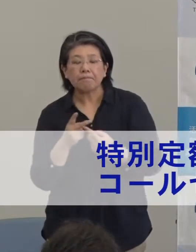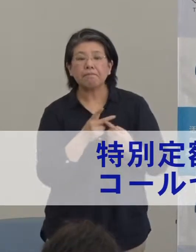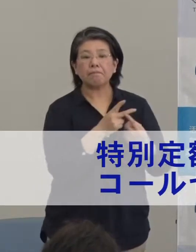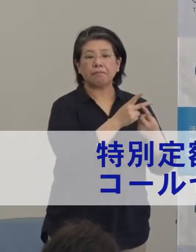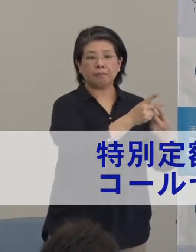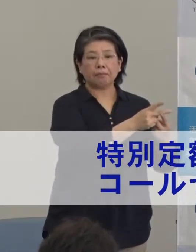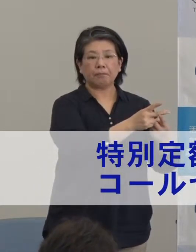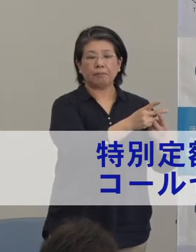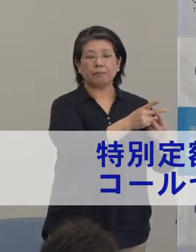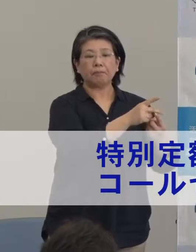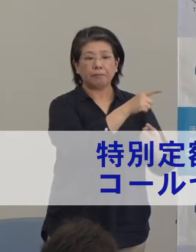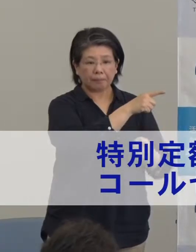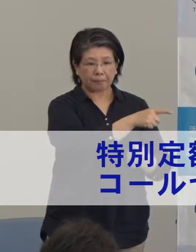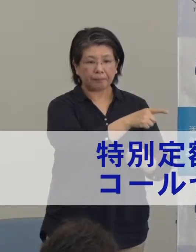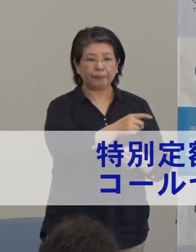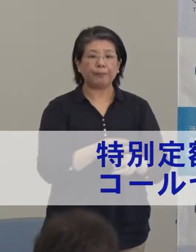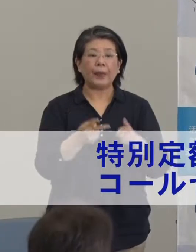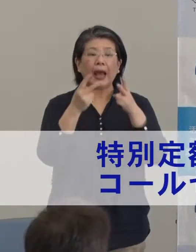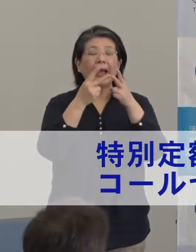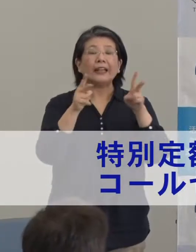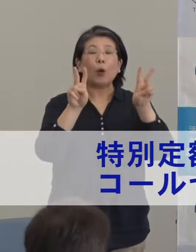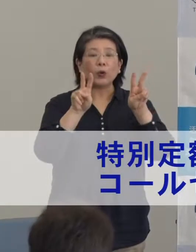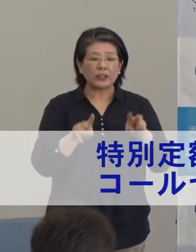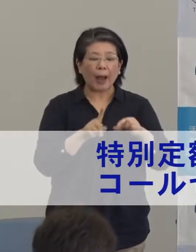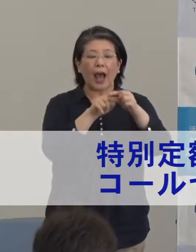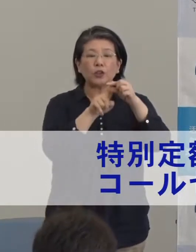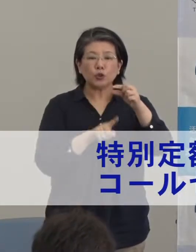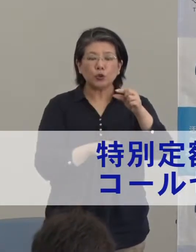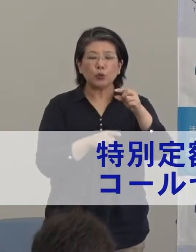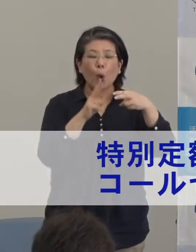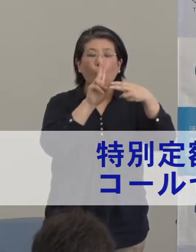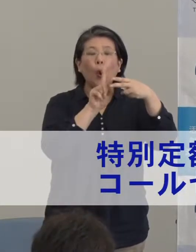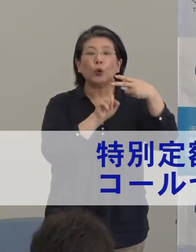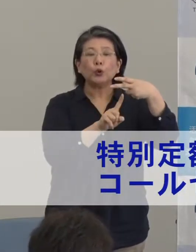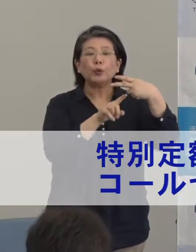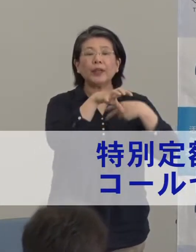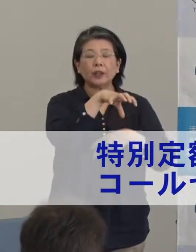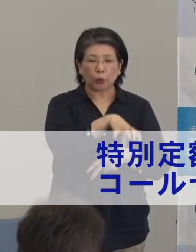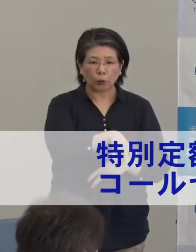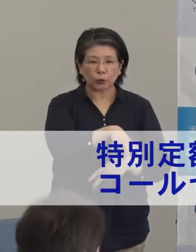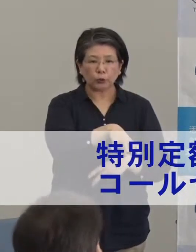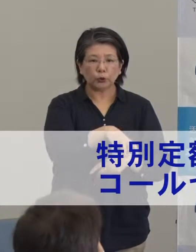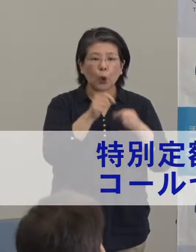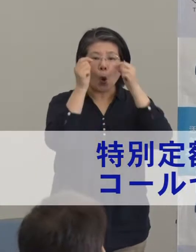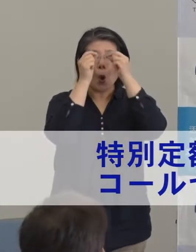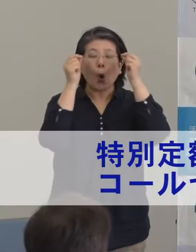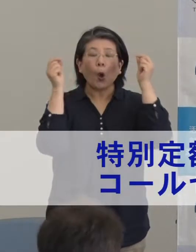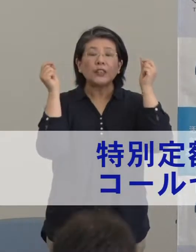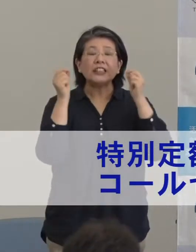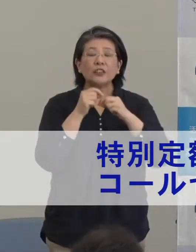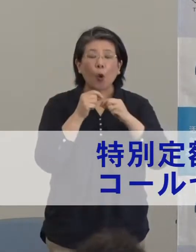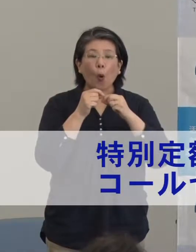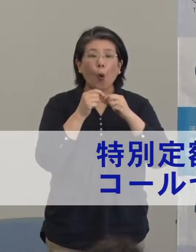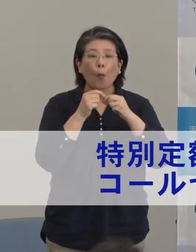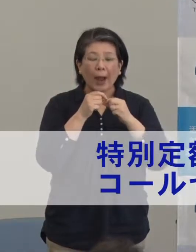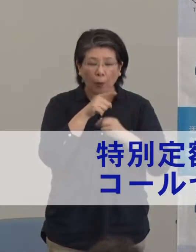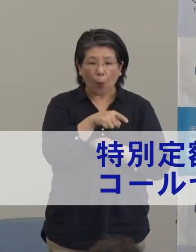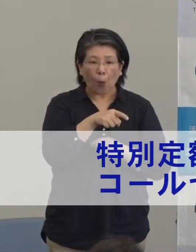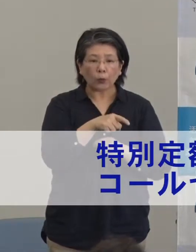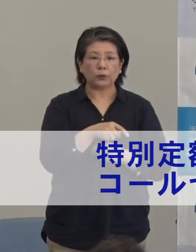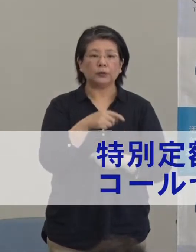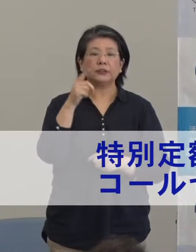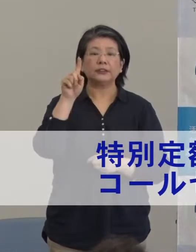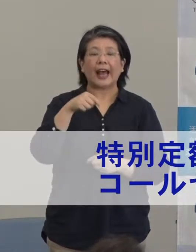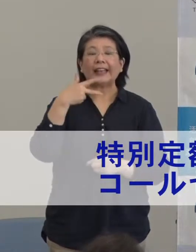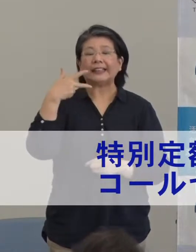ちょっと小さく書いておりますが、広島中央郵便局支所箱第7号と。書いておりますけれども、これは、